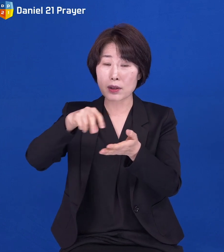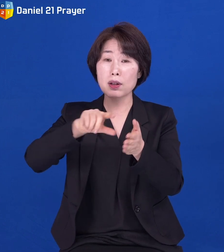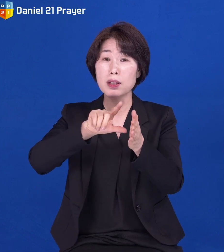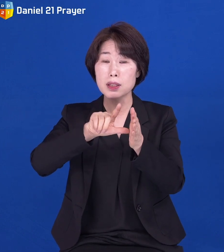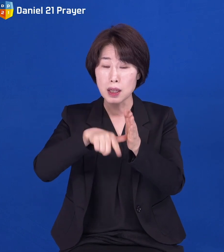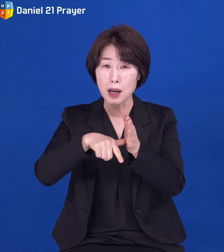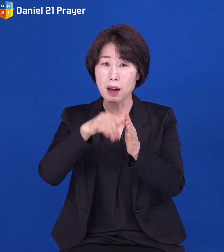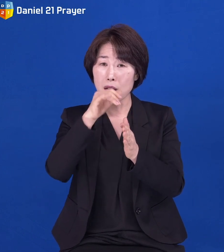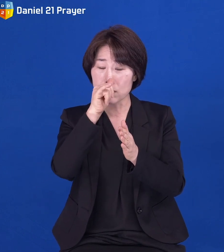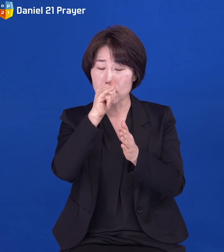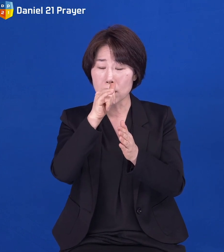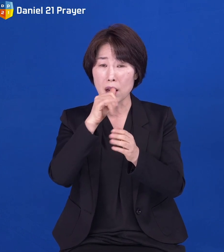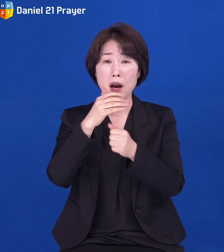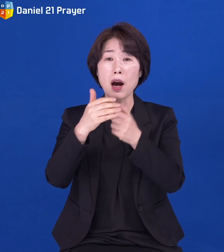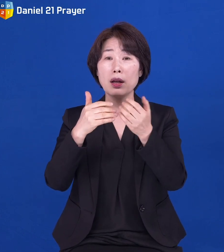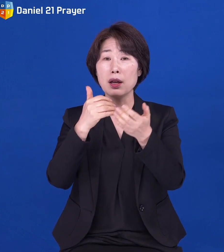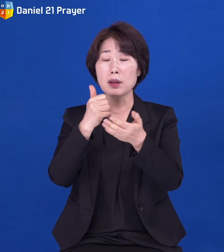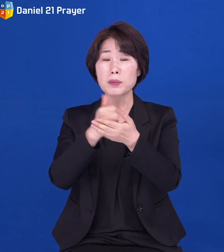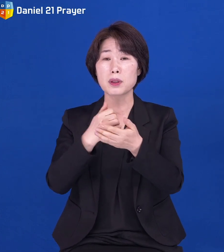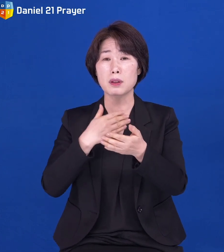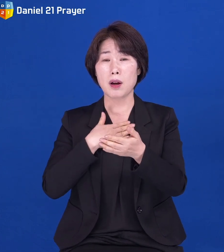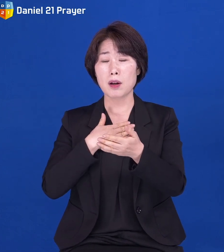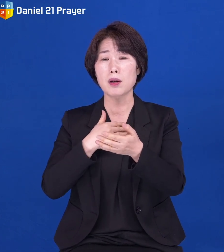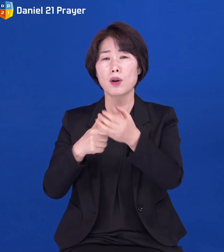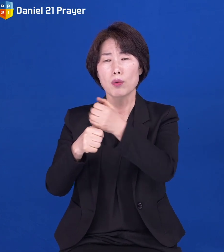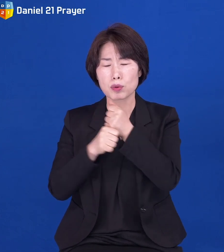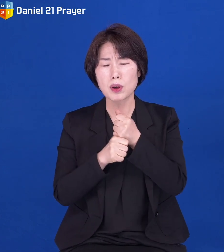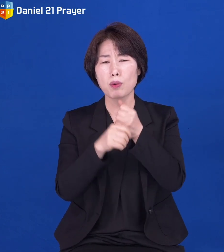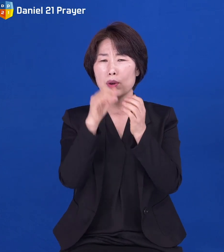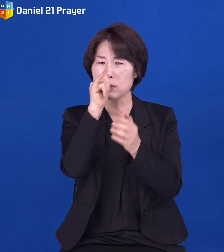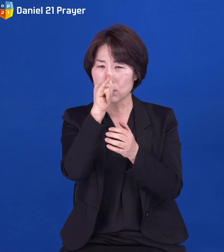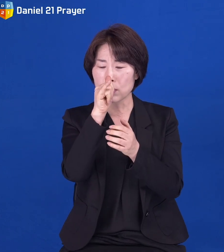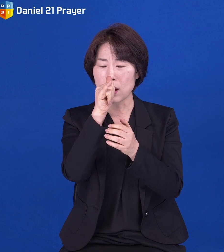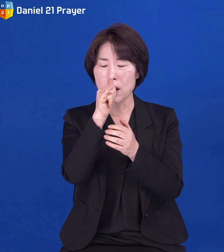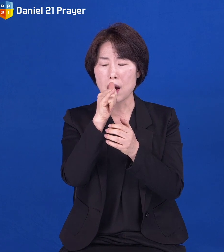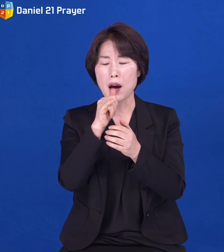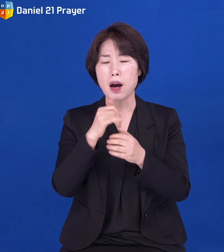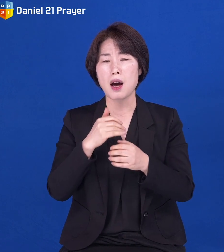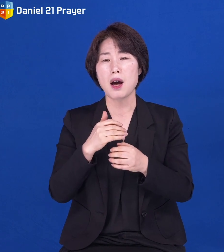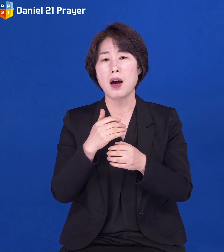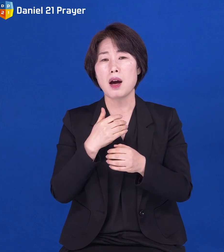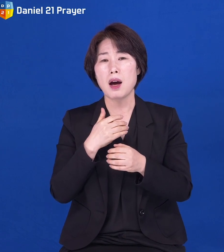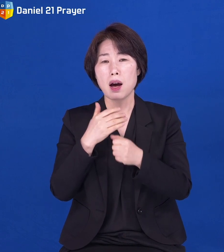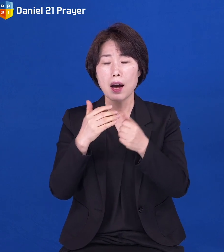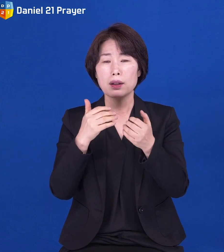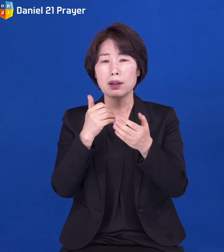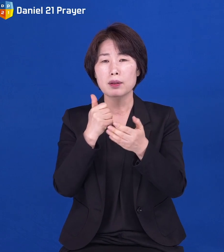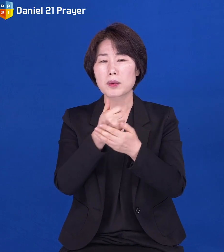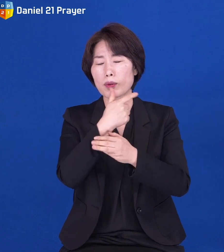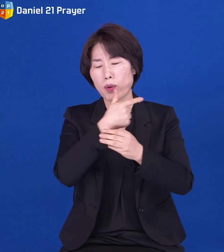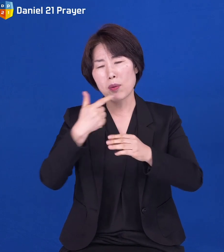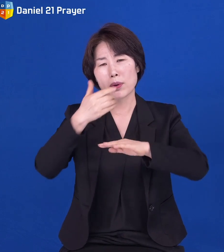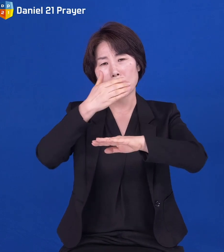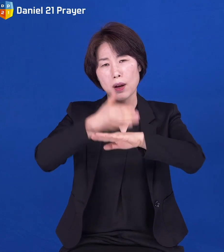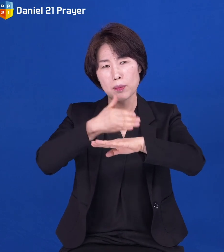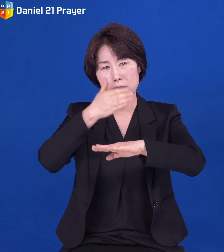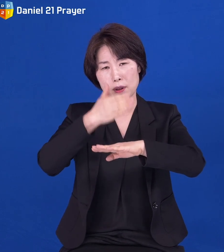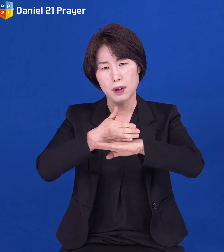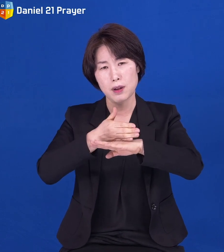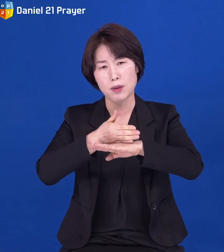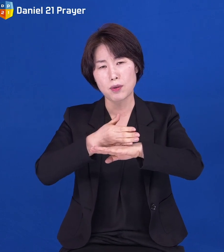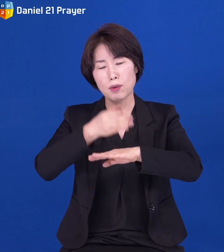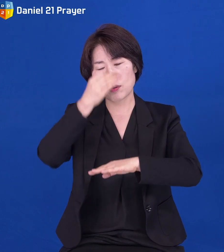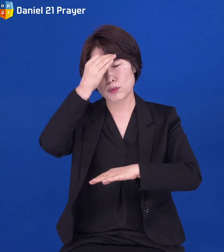있었는데 막 그런 걸 그때마다 항상 하나님이 저를 잡아주셨구나. 너무 감사한 거예요. 너무 감사하고 너무 죄송하고